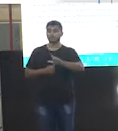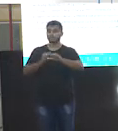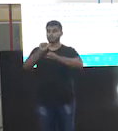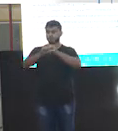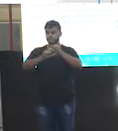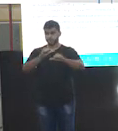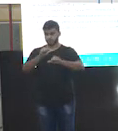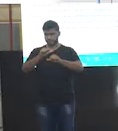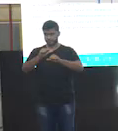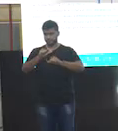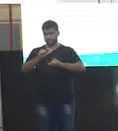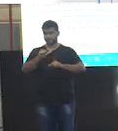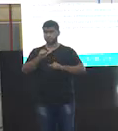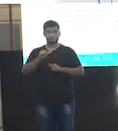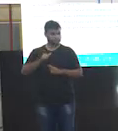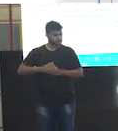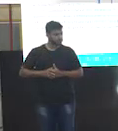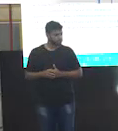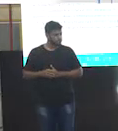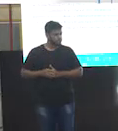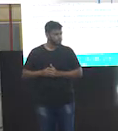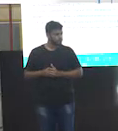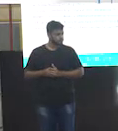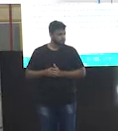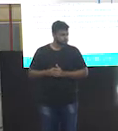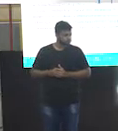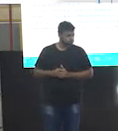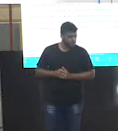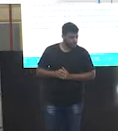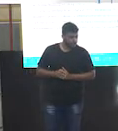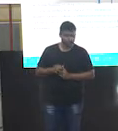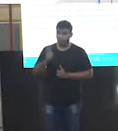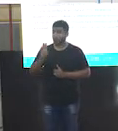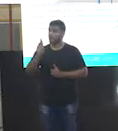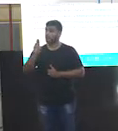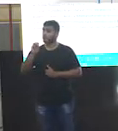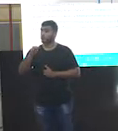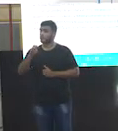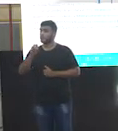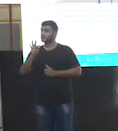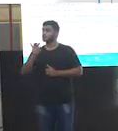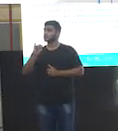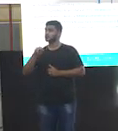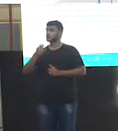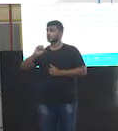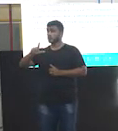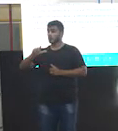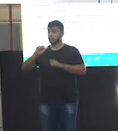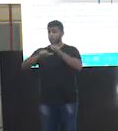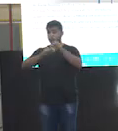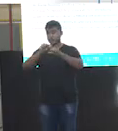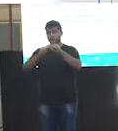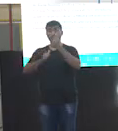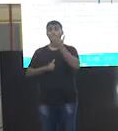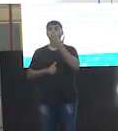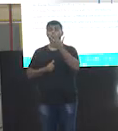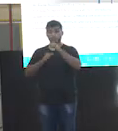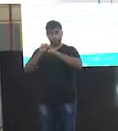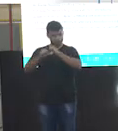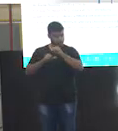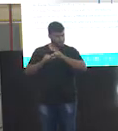O azul de bromotimol é um indicador ácido-base que fica azul com pH